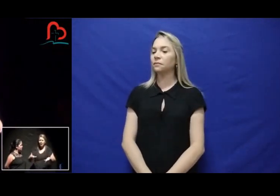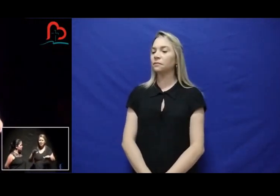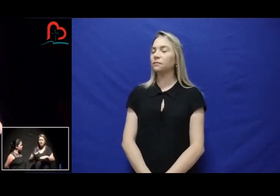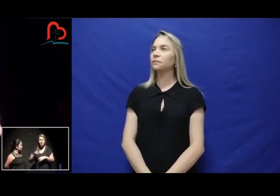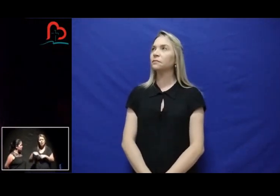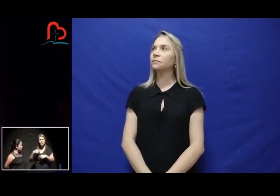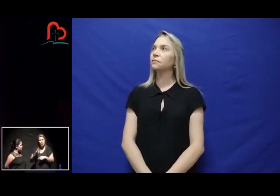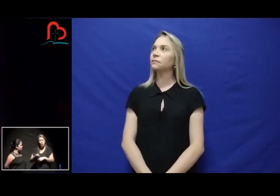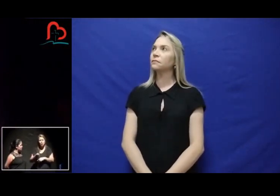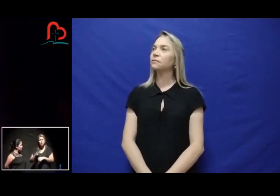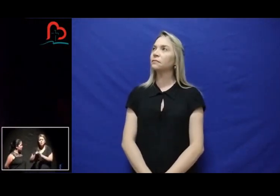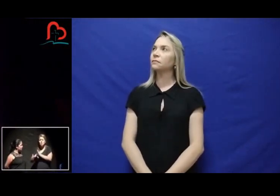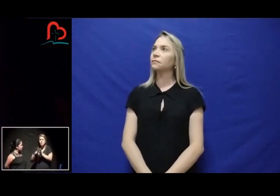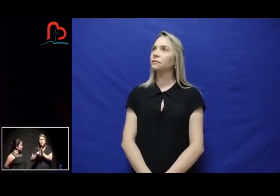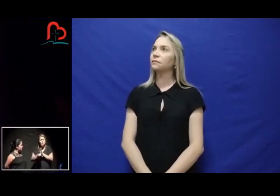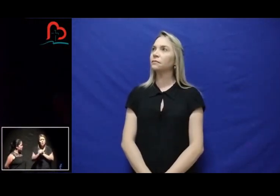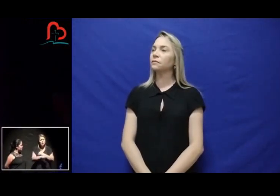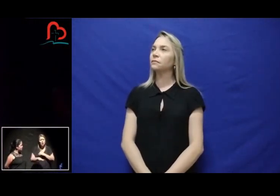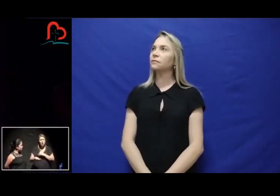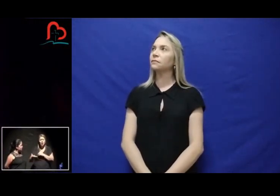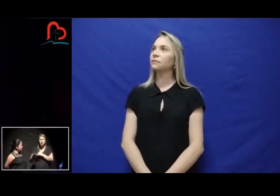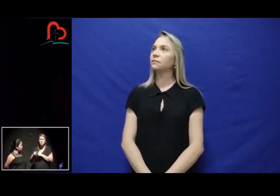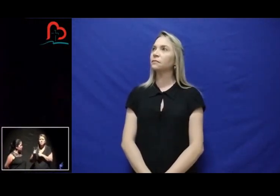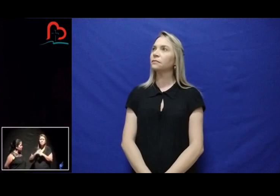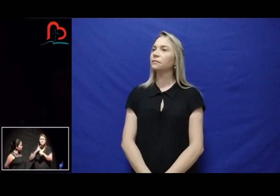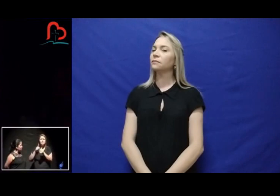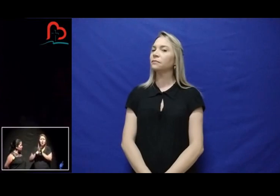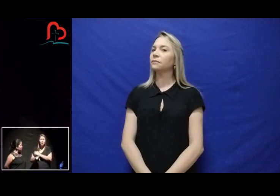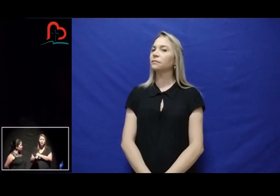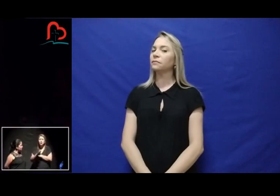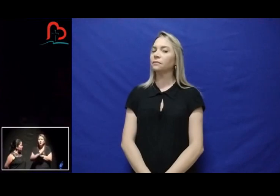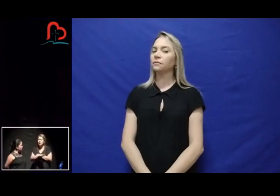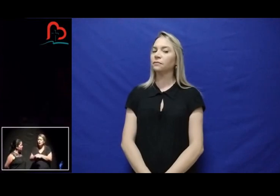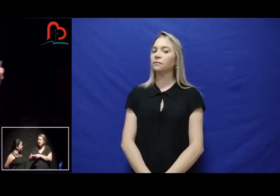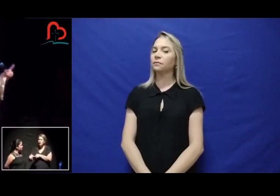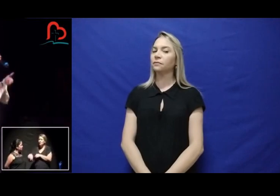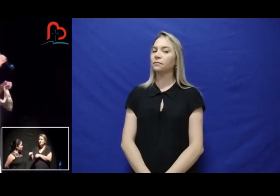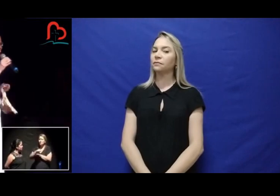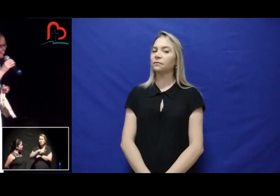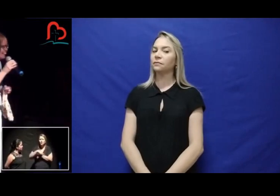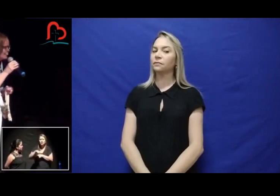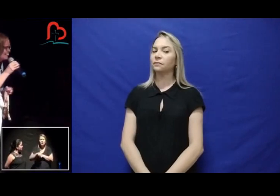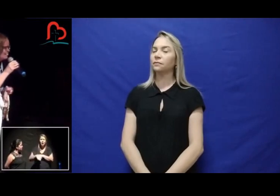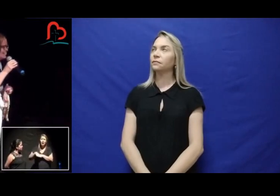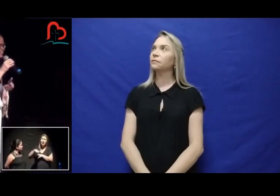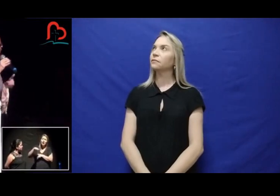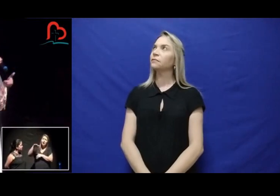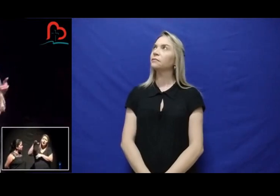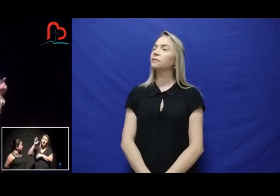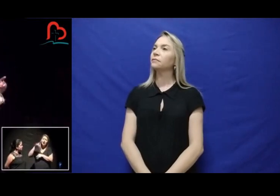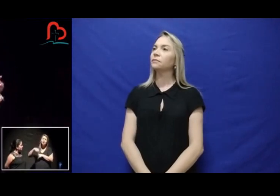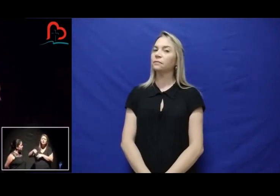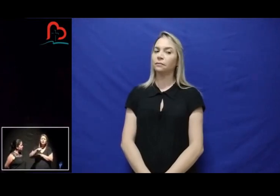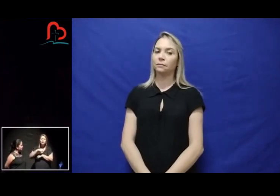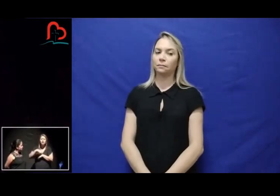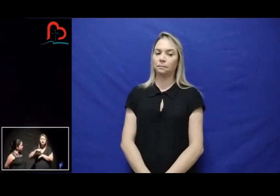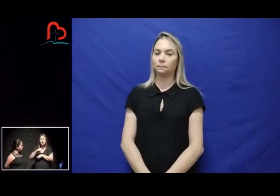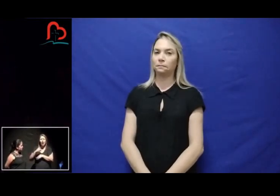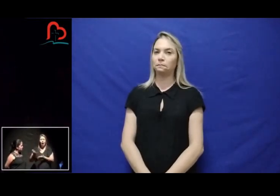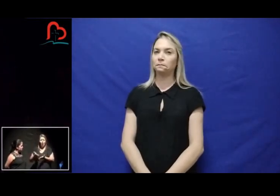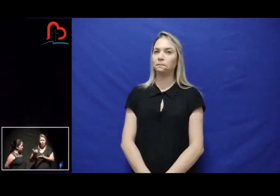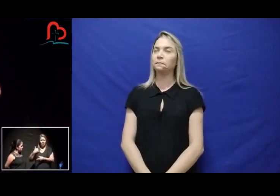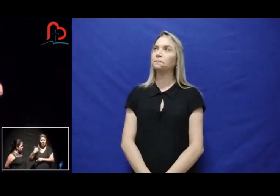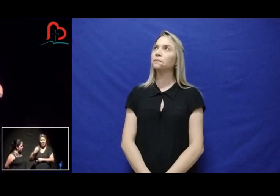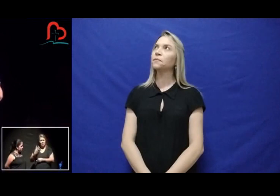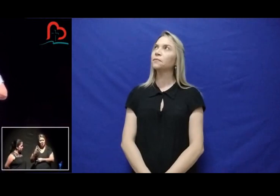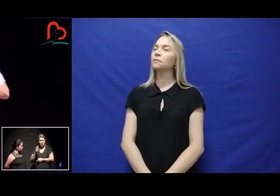então eu comecei a fazer perguntas, e a primeira pergunta que eu fiz foi: quando vocês crescerem, vocês têm 4 e 5 anos